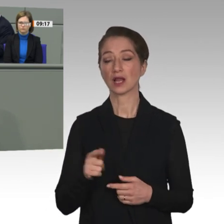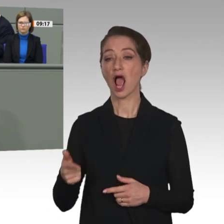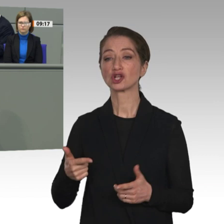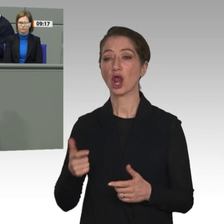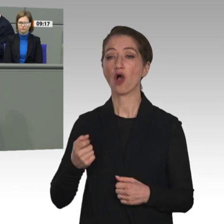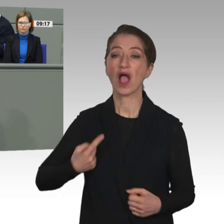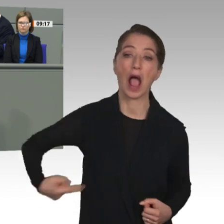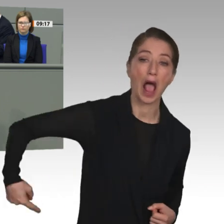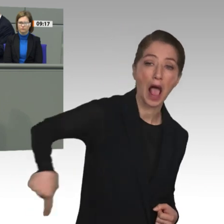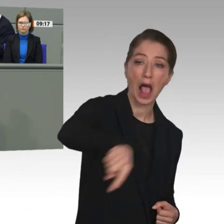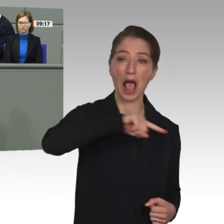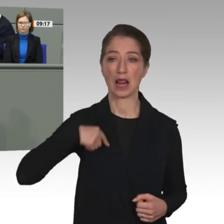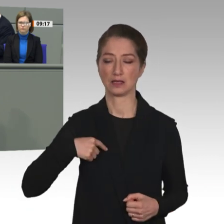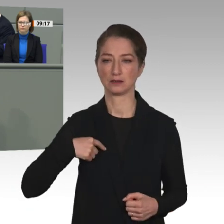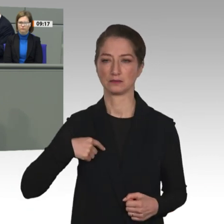Und deswegen